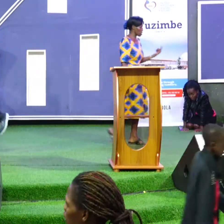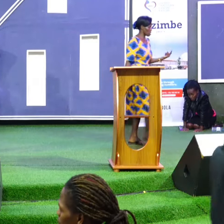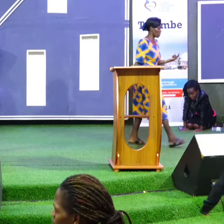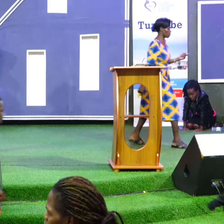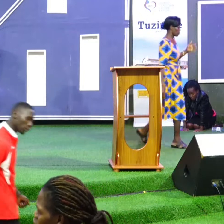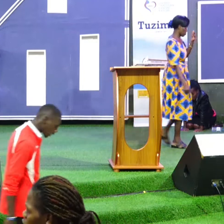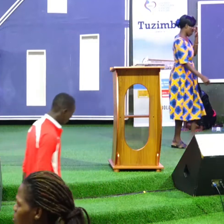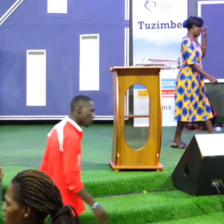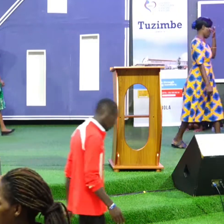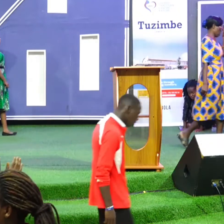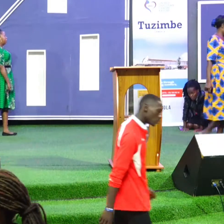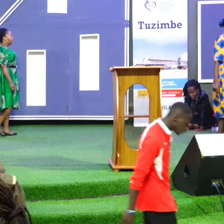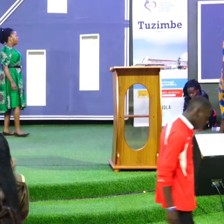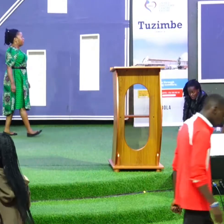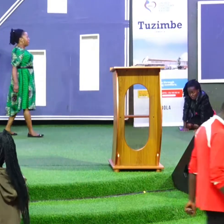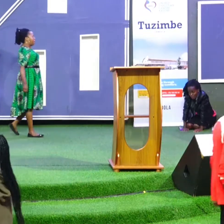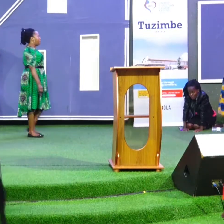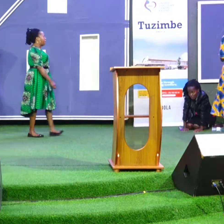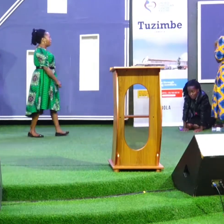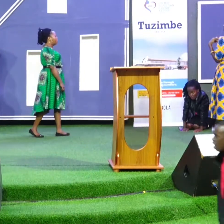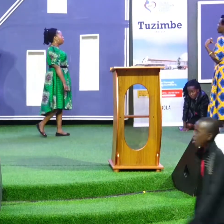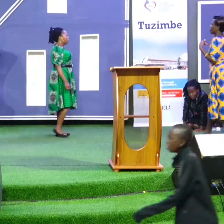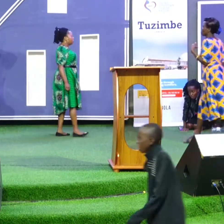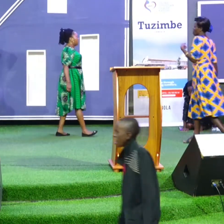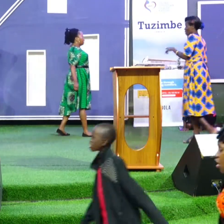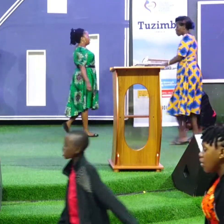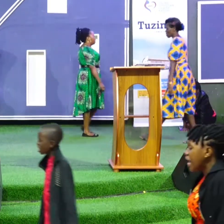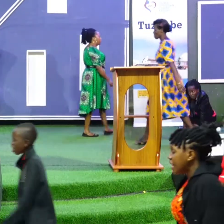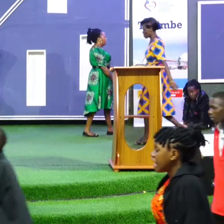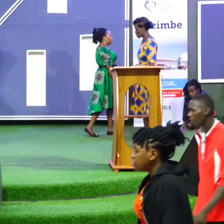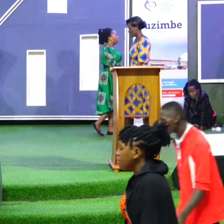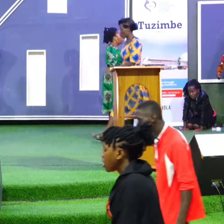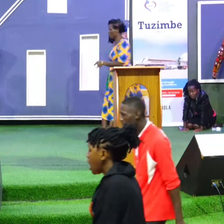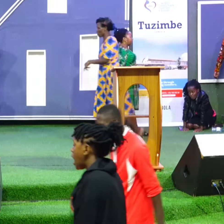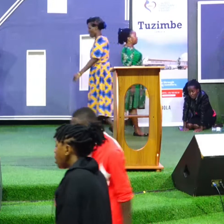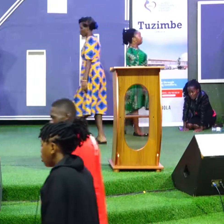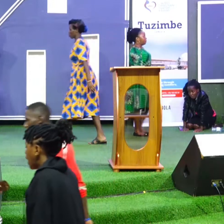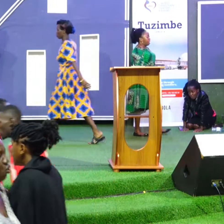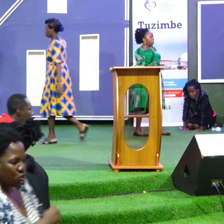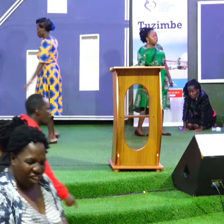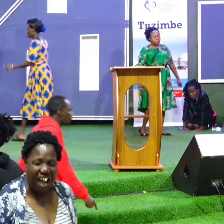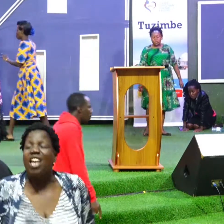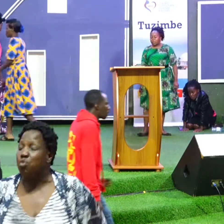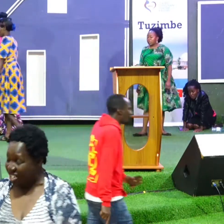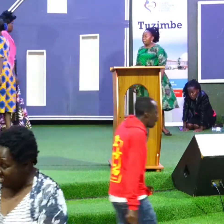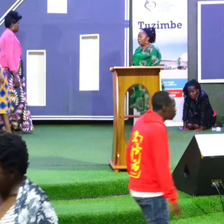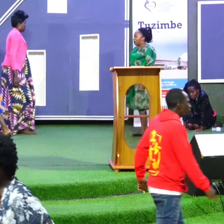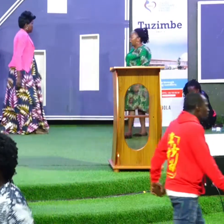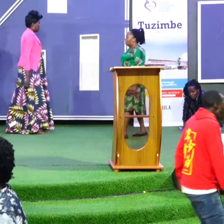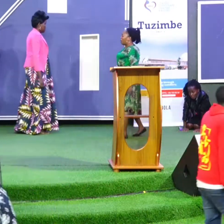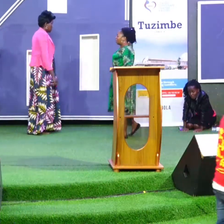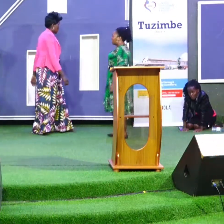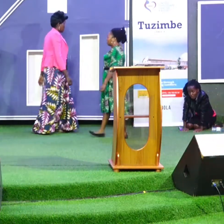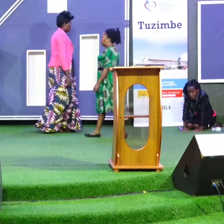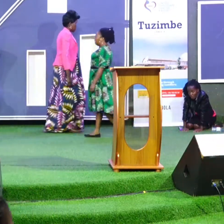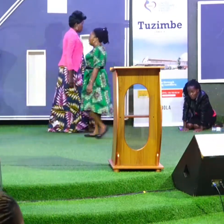2020-2023 Toyemirira ku wankachi wa Uganda nyemirira ku wankachi wa Uganda nyemirira ku wankachi wa